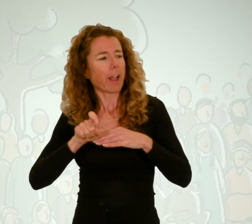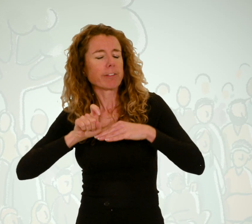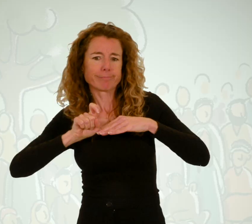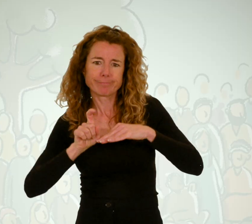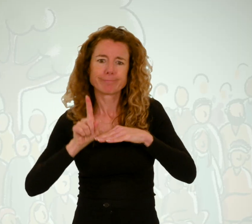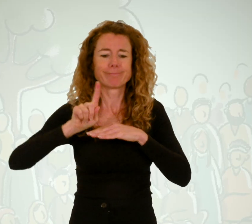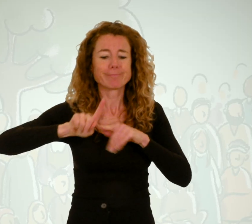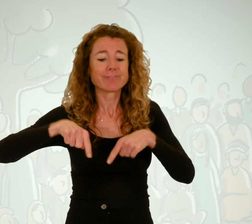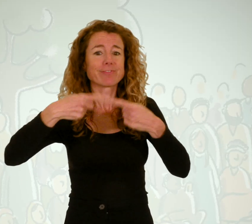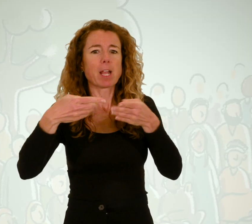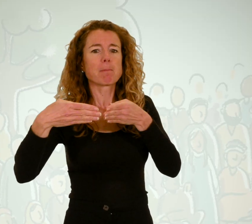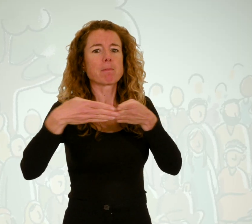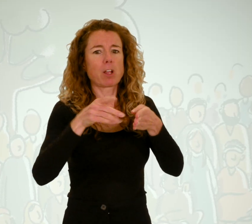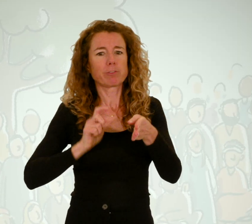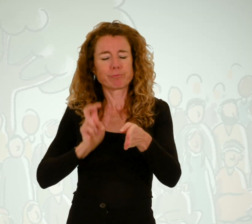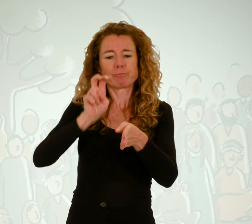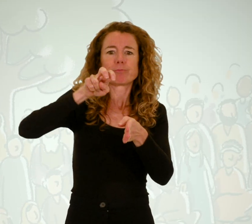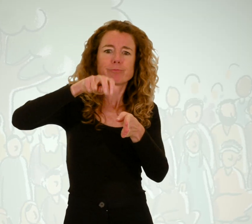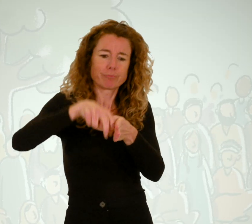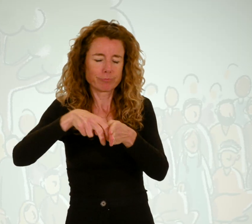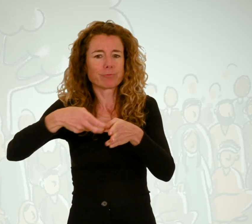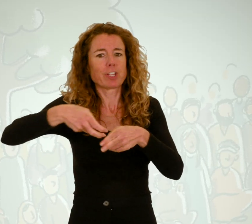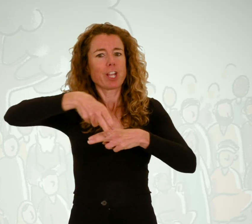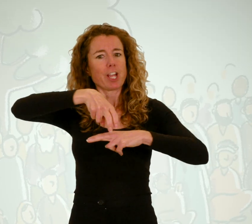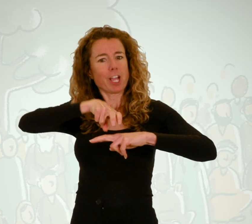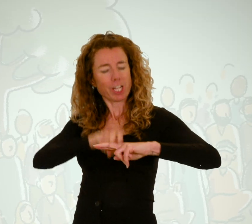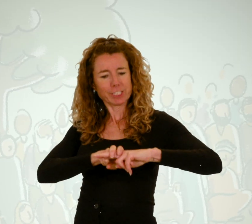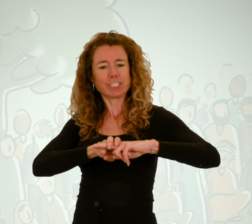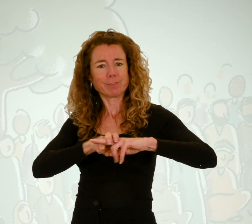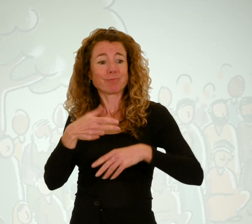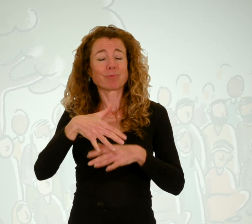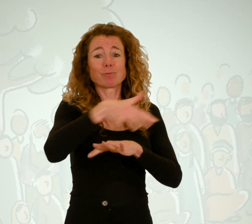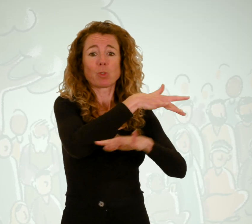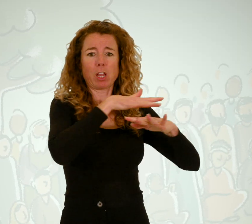C'est pourquoi il monte dans une barque et il s'assoit. Toute la foule reste au bord de l'eau.